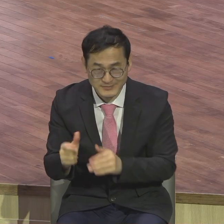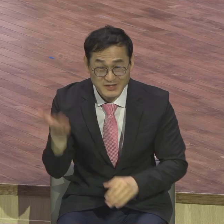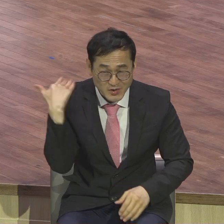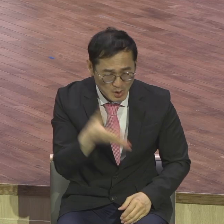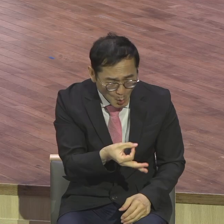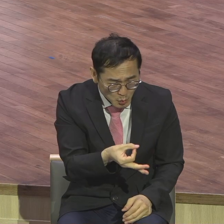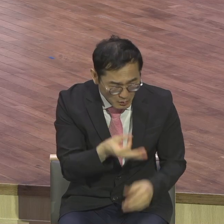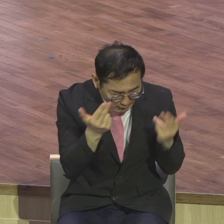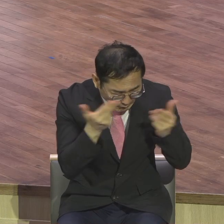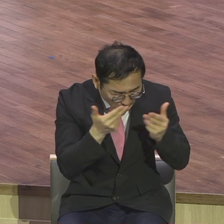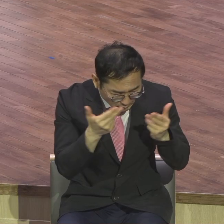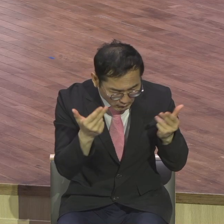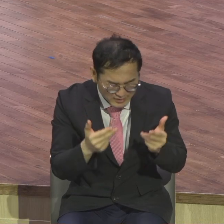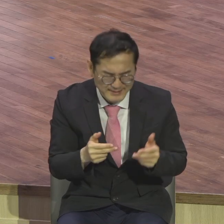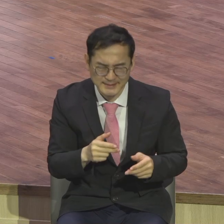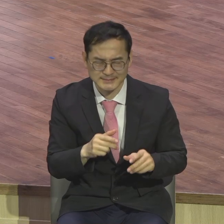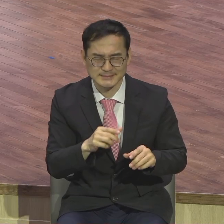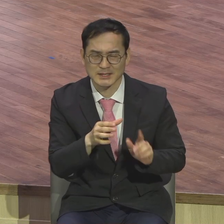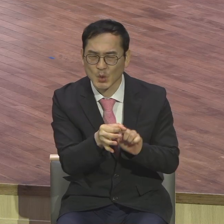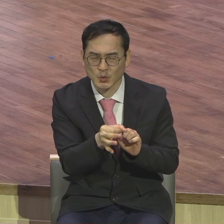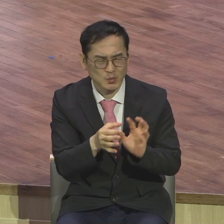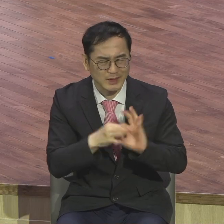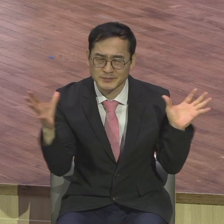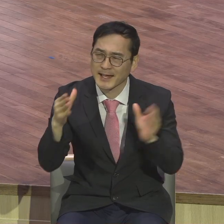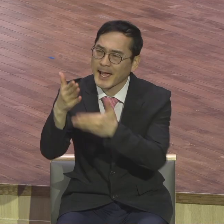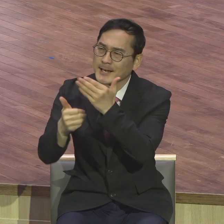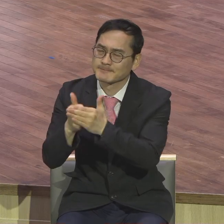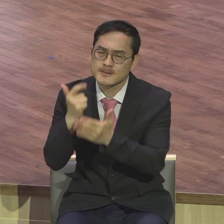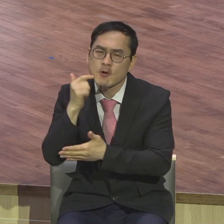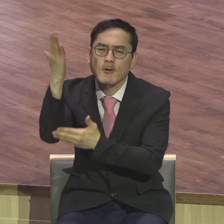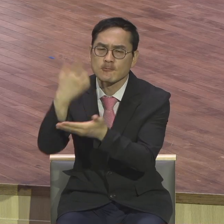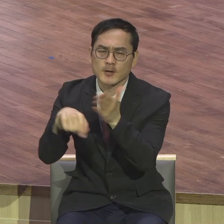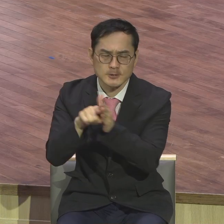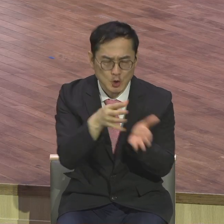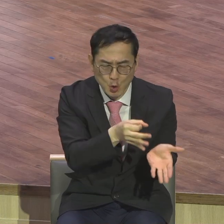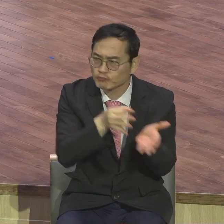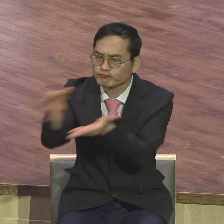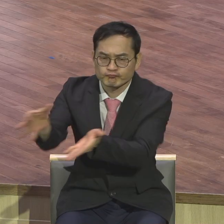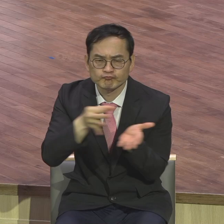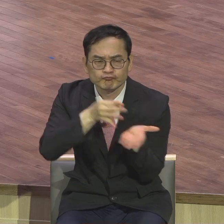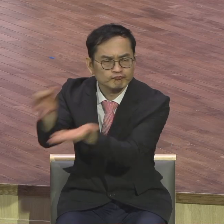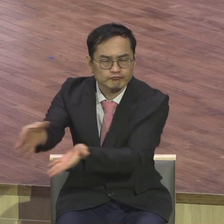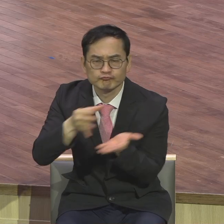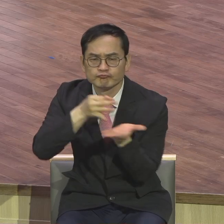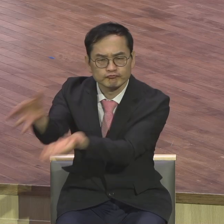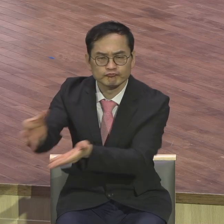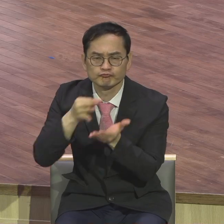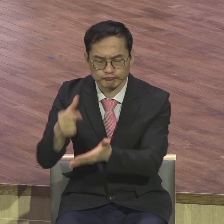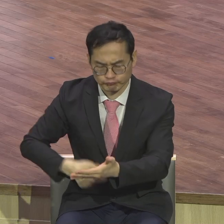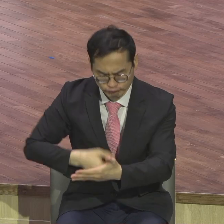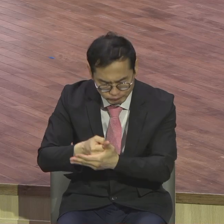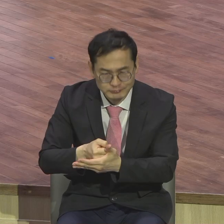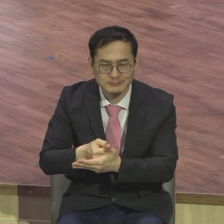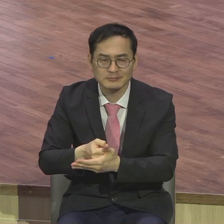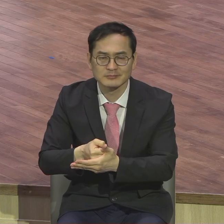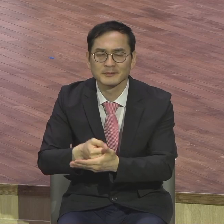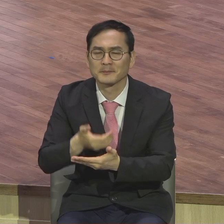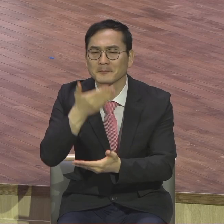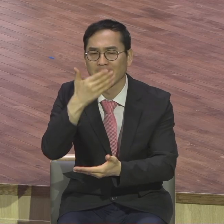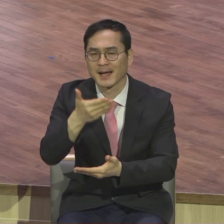그런 불신자 때의 모습에서 완전히 벗어나는 다른 삶을 어디서 시작돼야 되느냐.